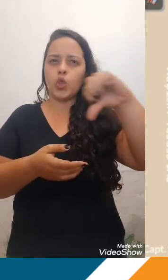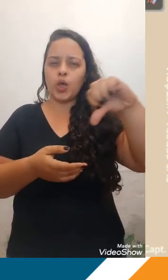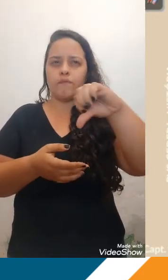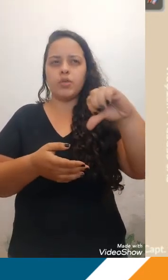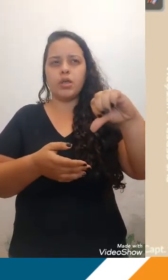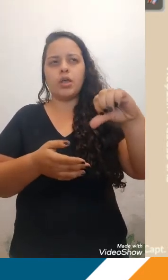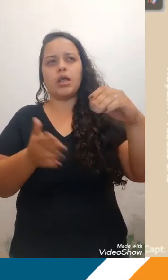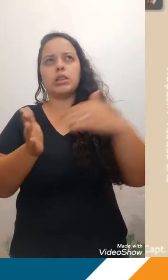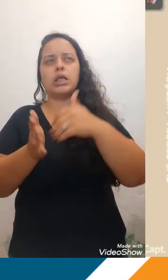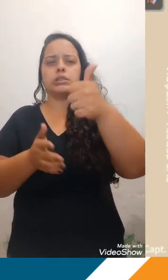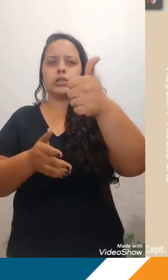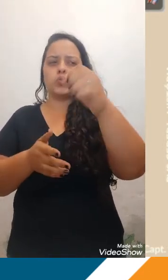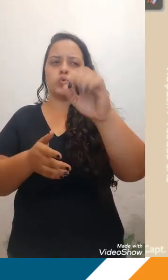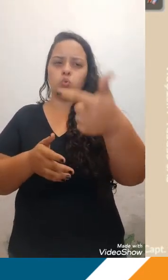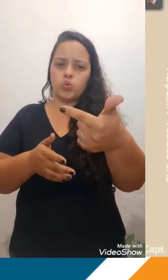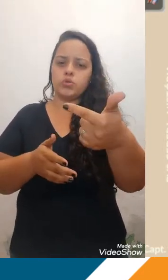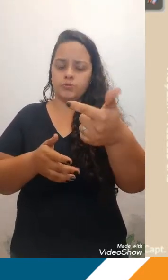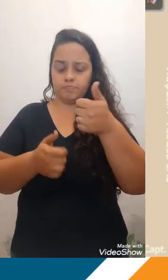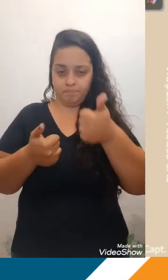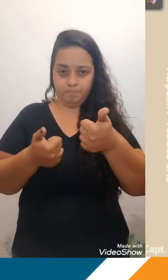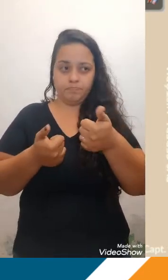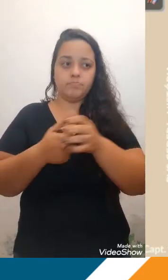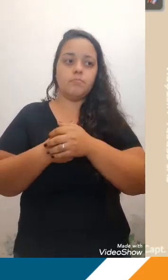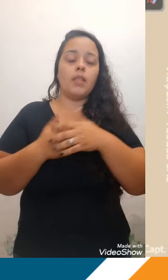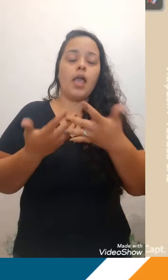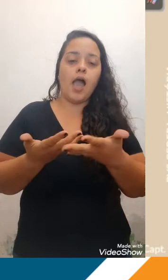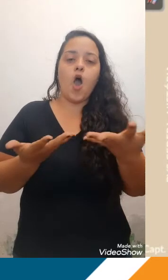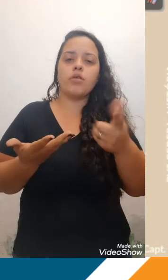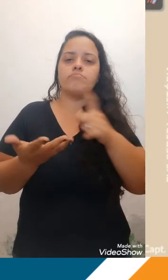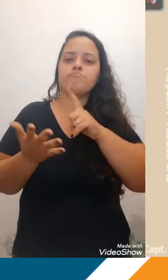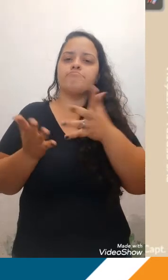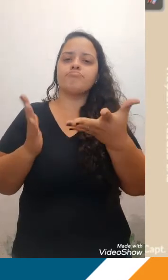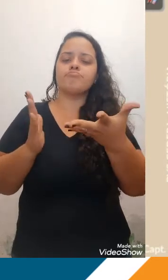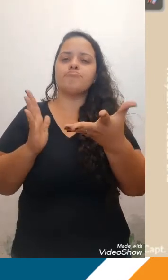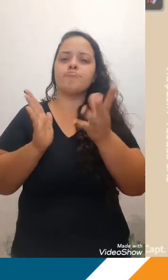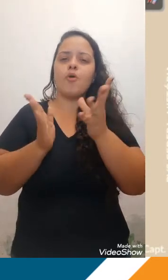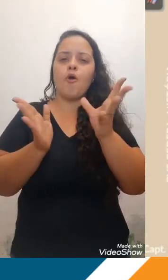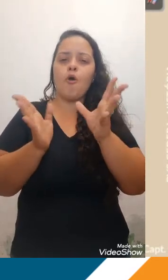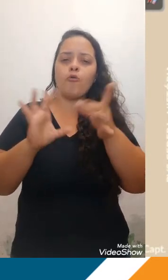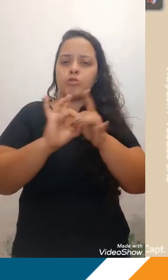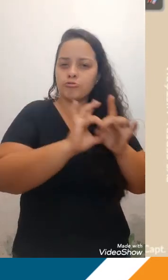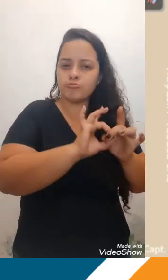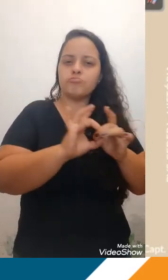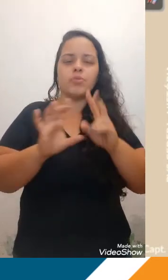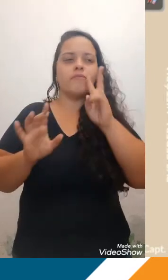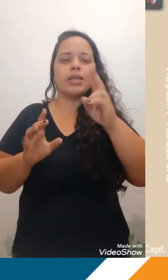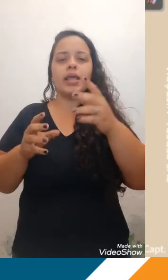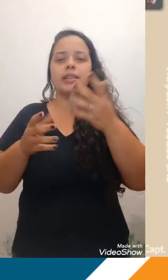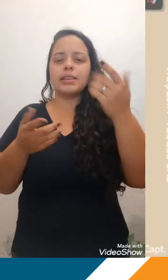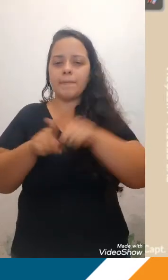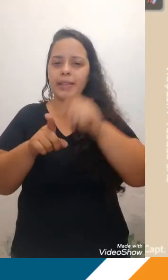99 e 102, beleza? Então vamos agora nos contextualizar e começarmos a